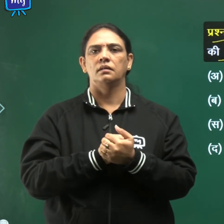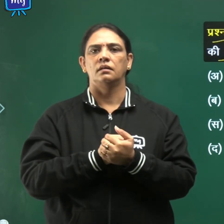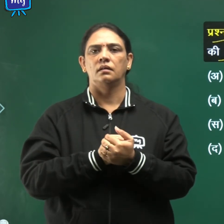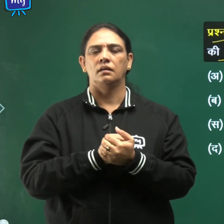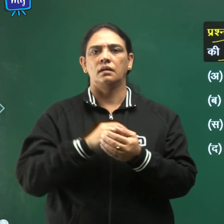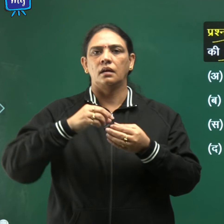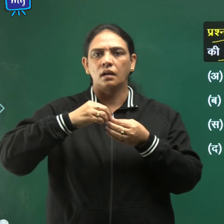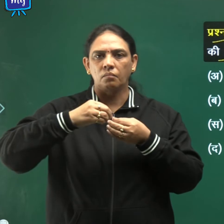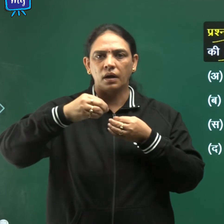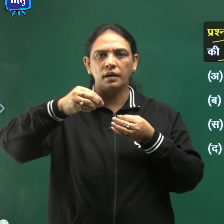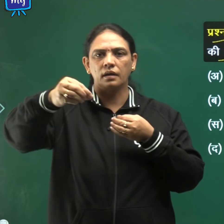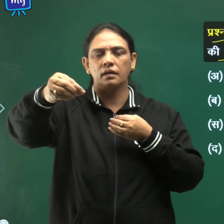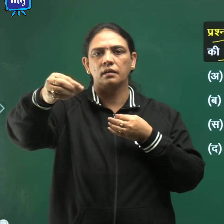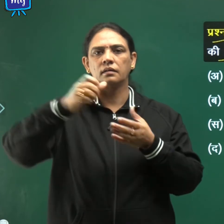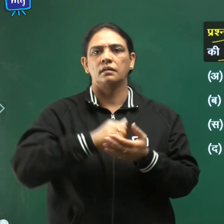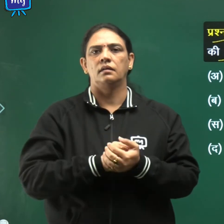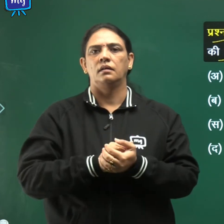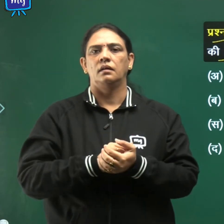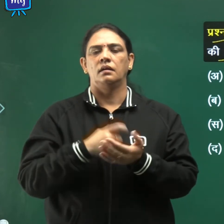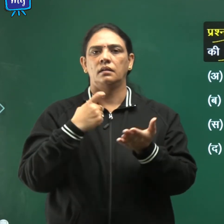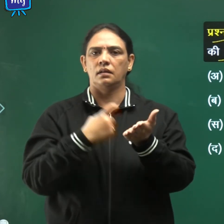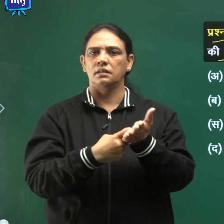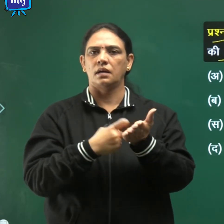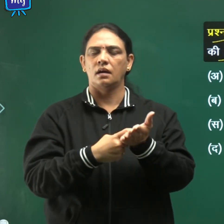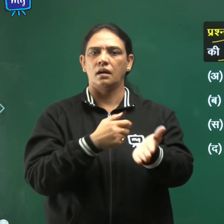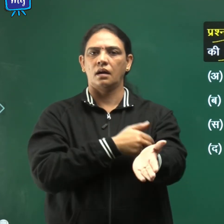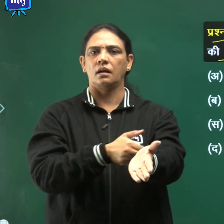की लंबाई त्रिज्या की